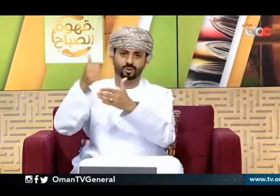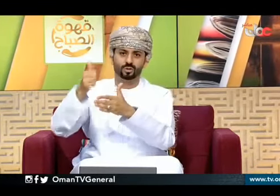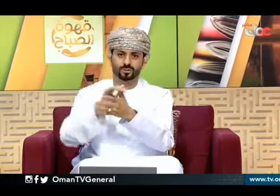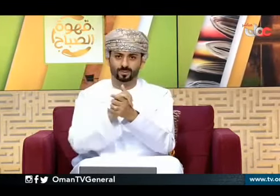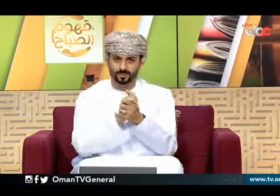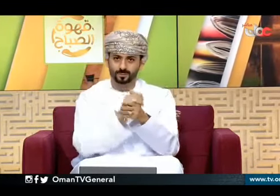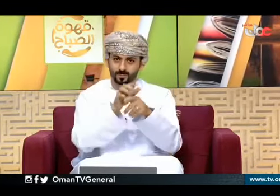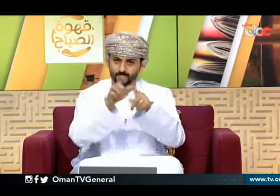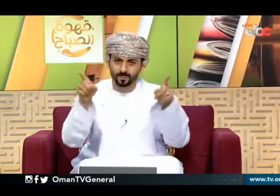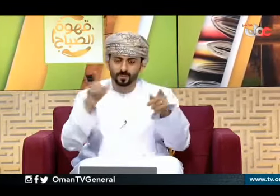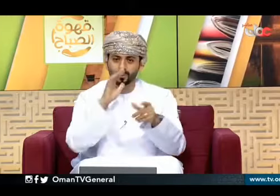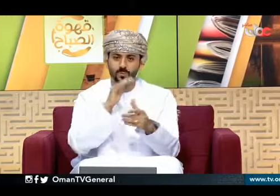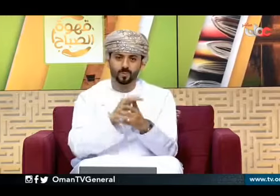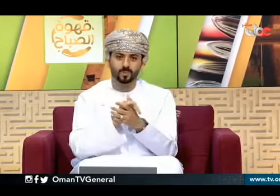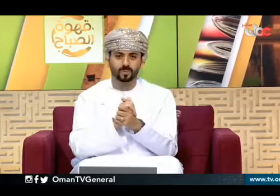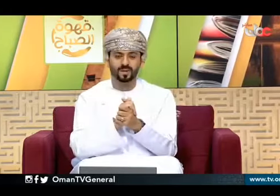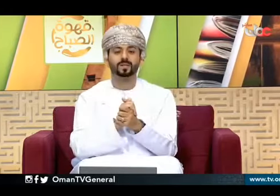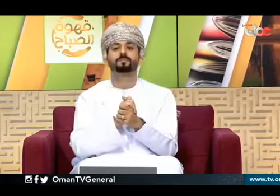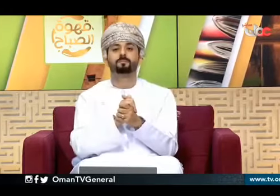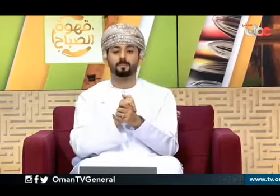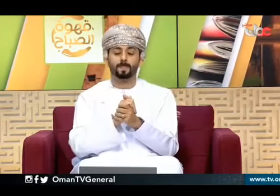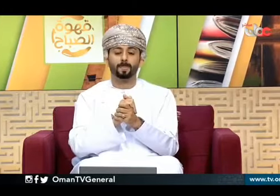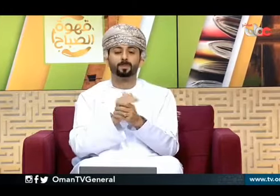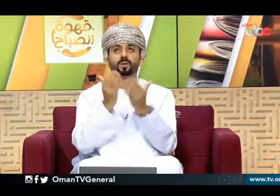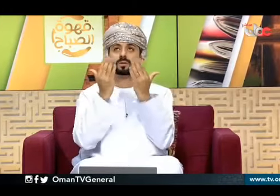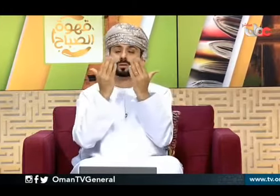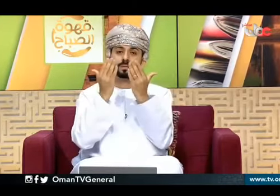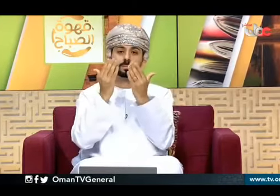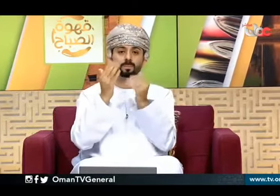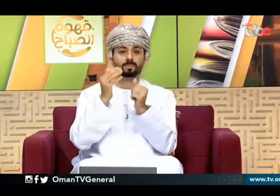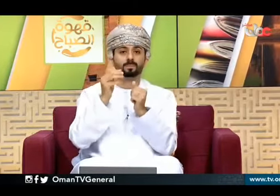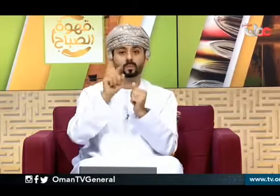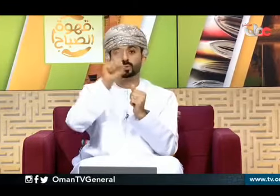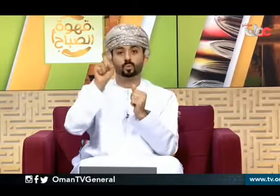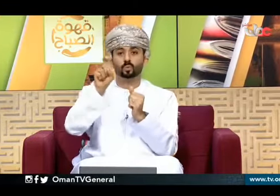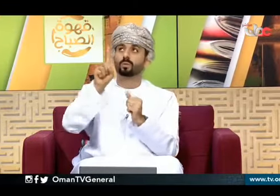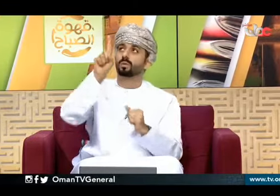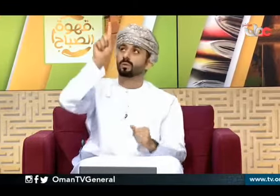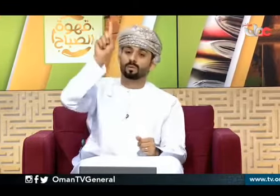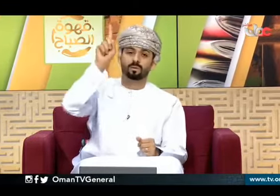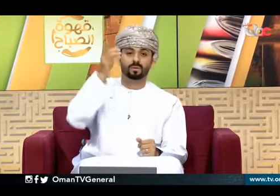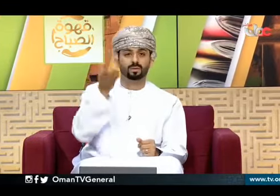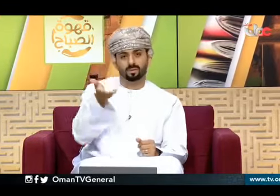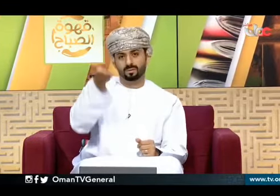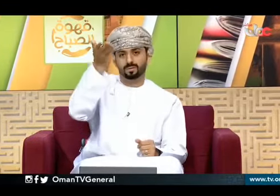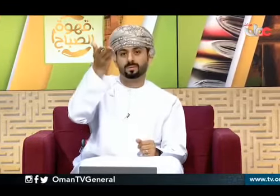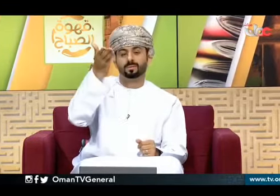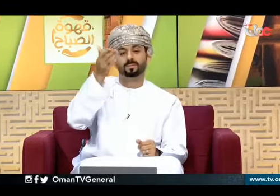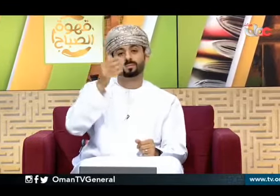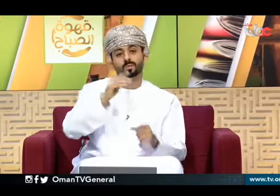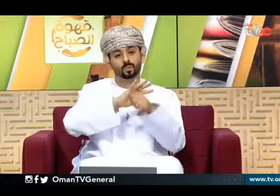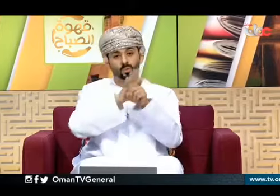أن يجتهد وينجح في أعماله بإذن الله تعالى. ندعو الله سبحانه وتعالى